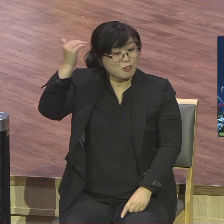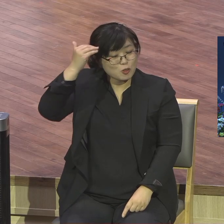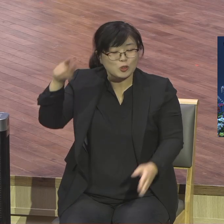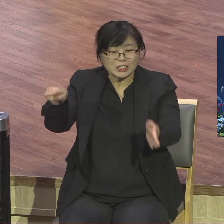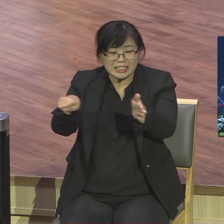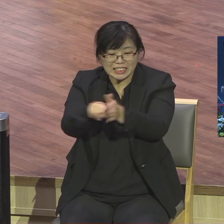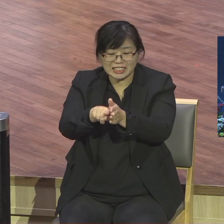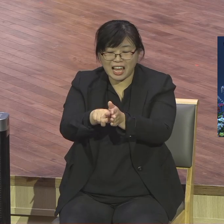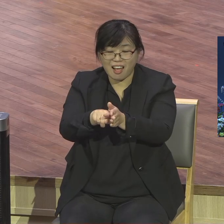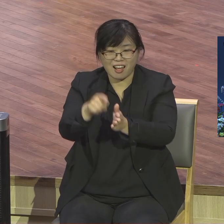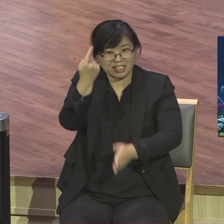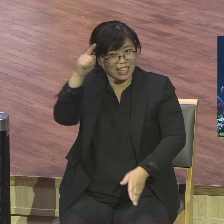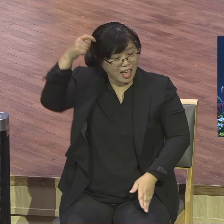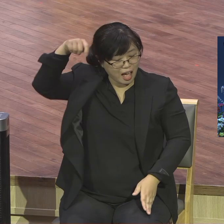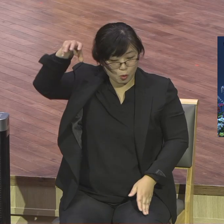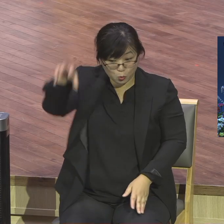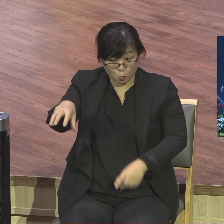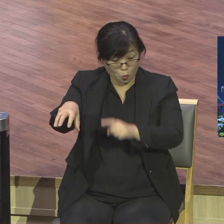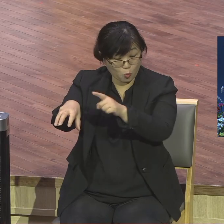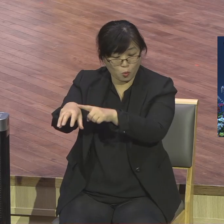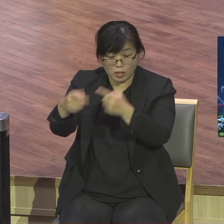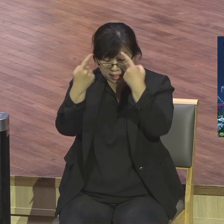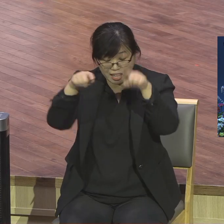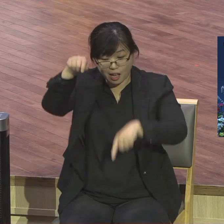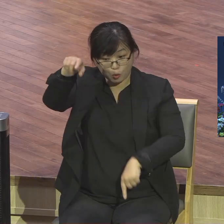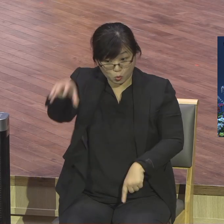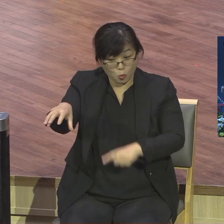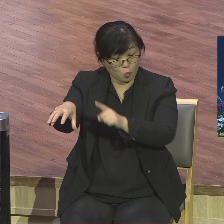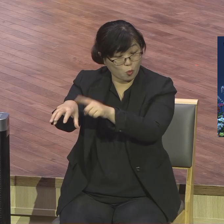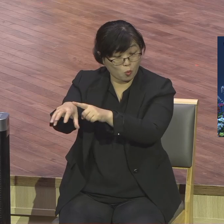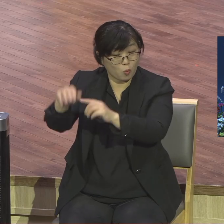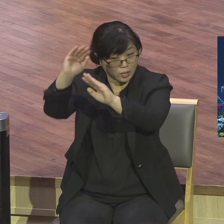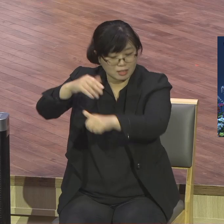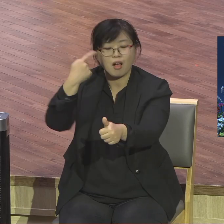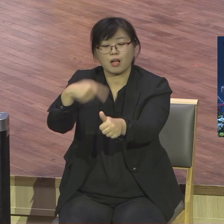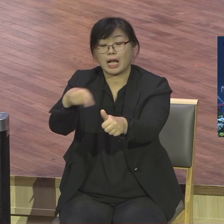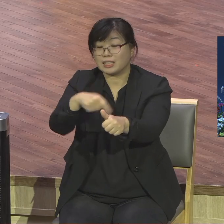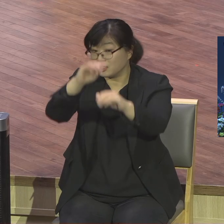그럼 말로 교회 나옵니까? 공기 좋고 물 좋은 저 절여가지.